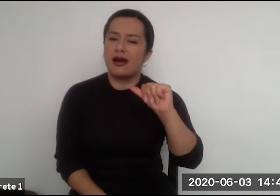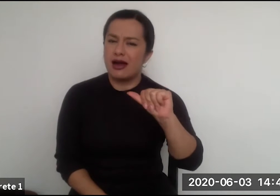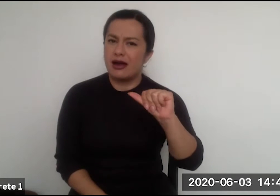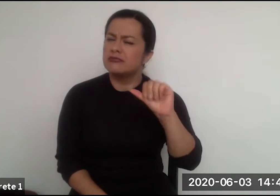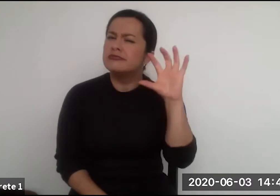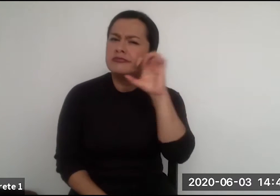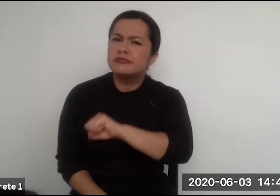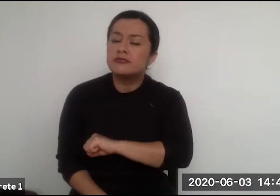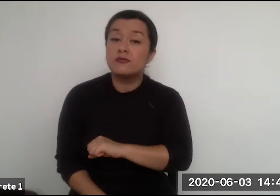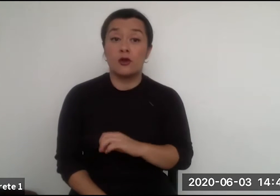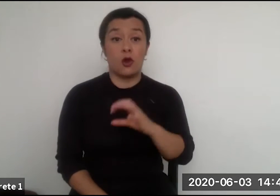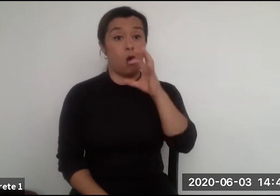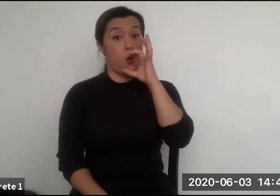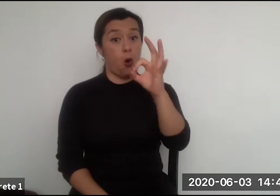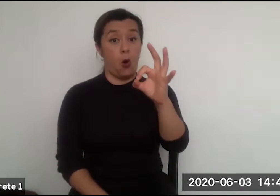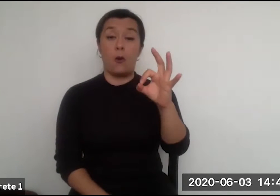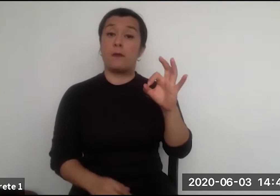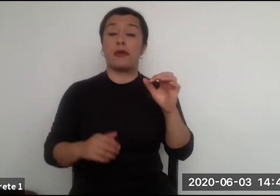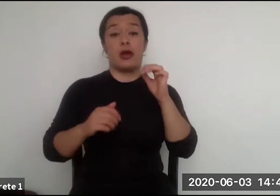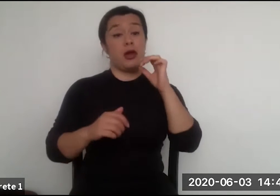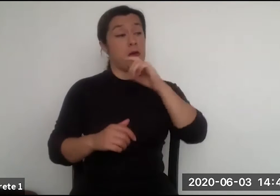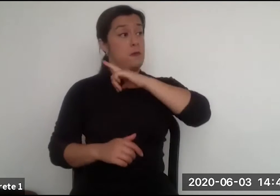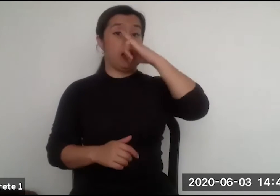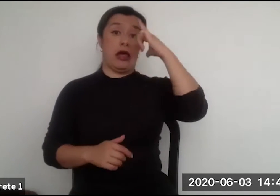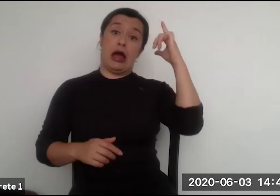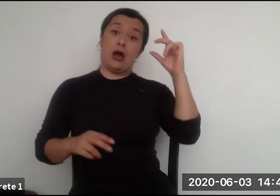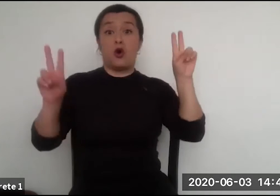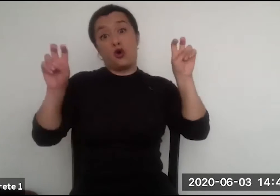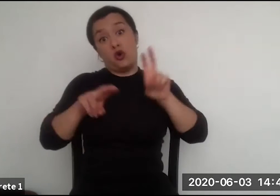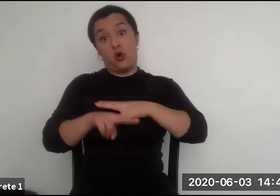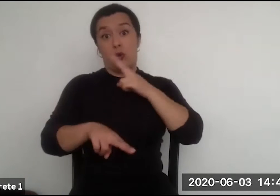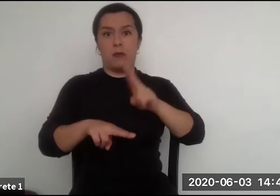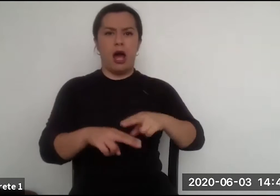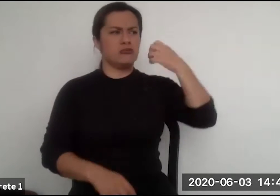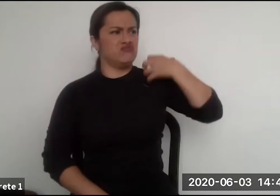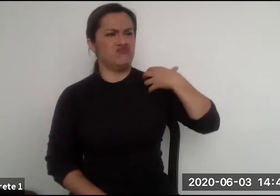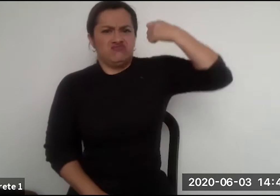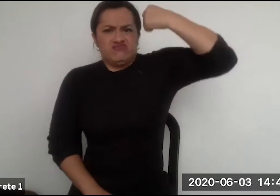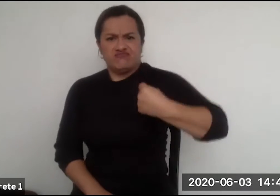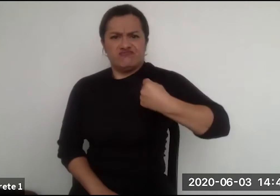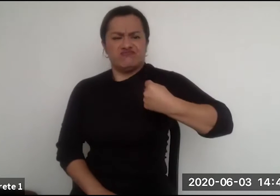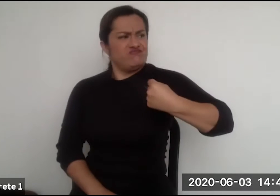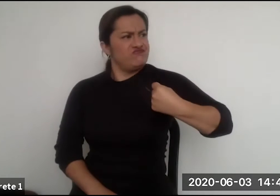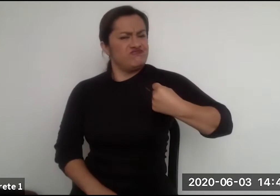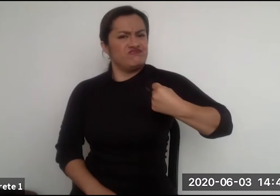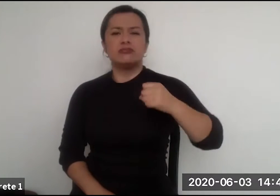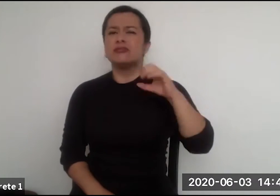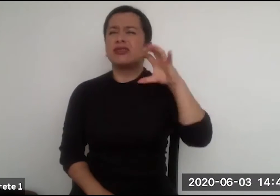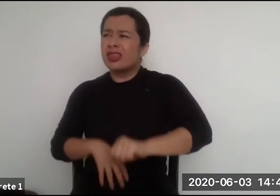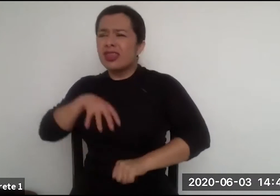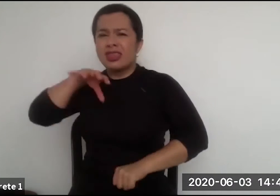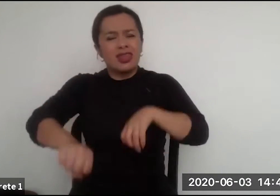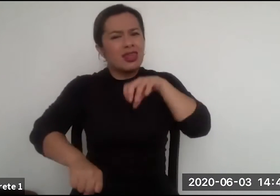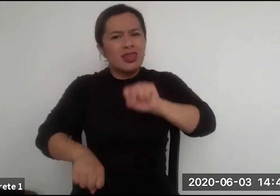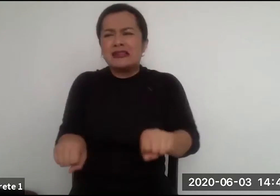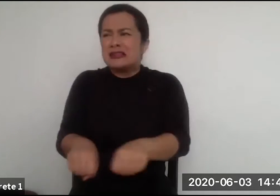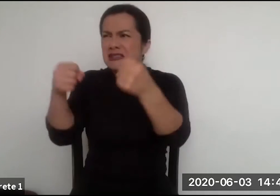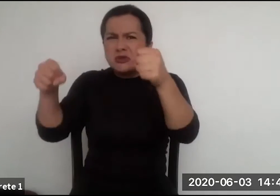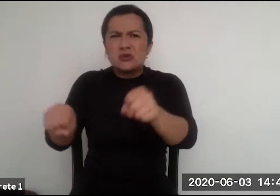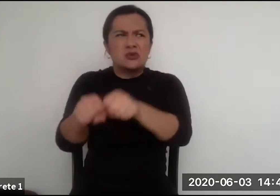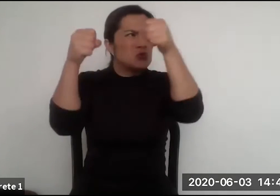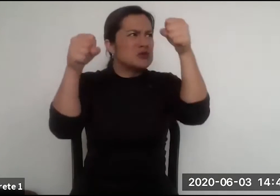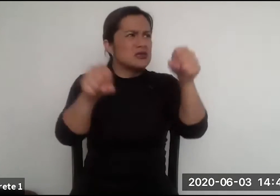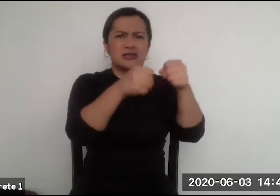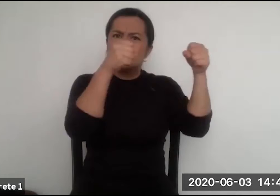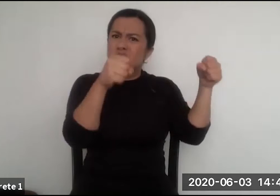hombre blanco normal, para sintetizarlo, ha imperado a tal punto que ha destruido la tierra, que ha